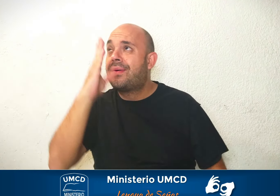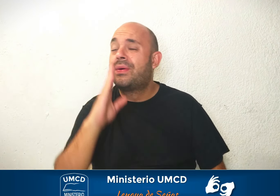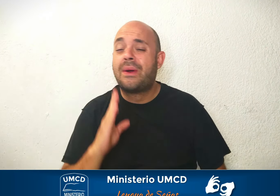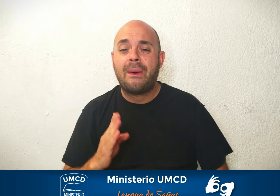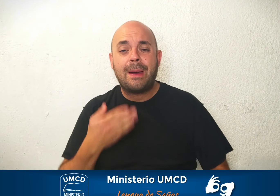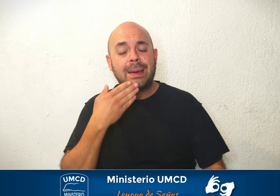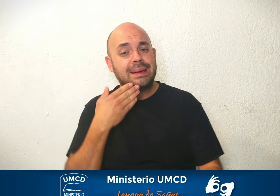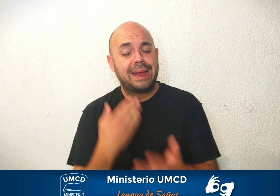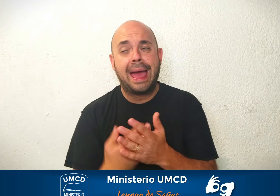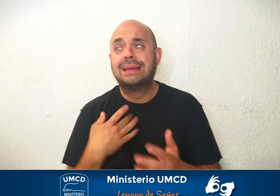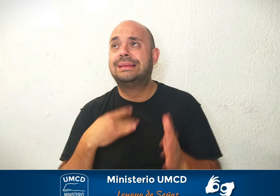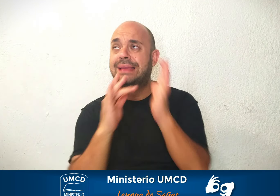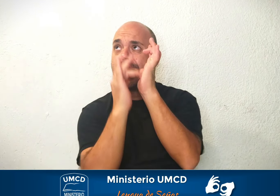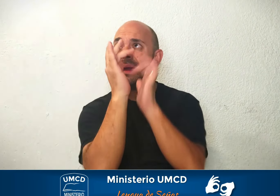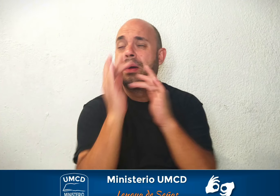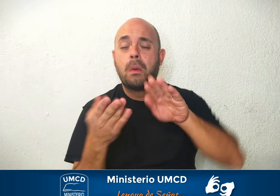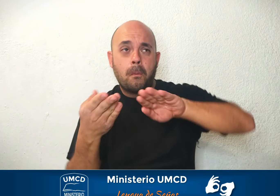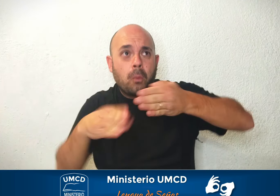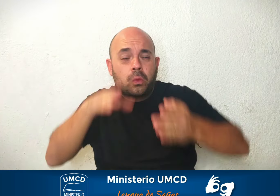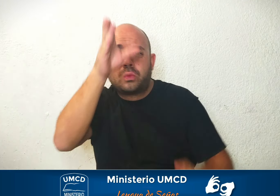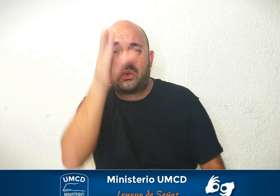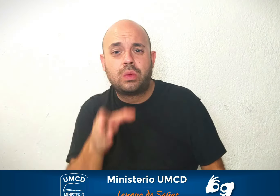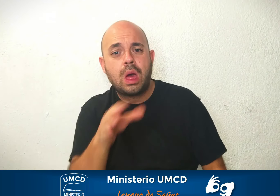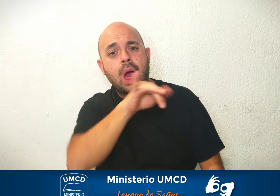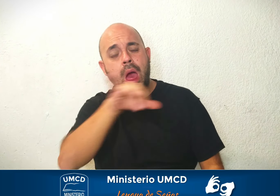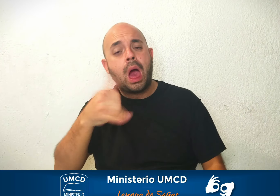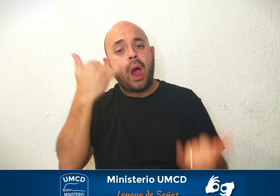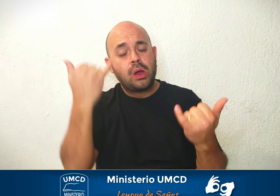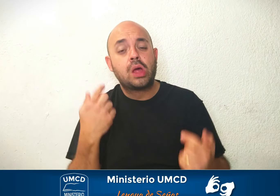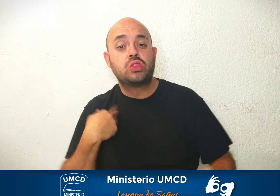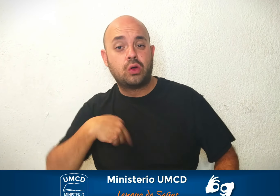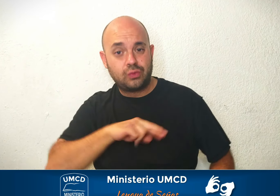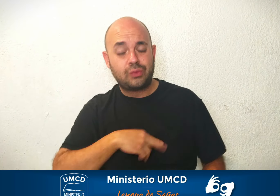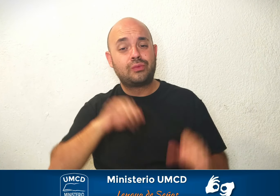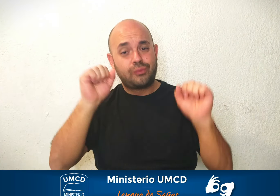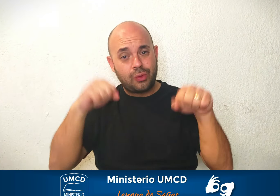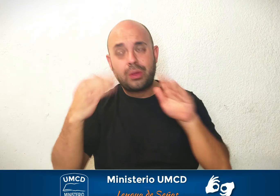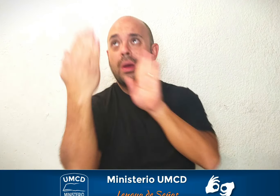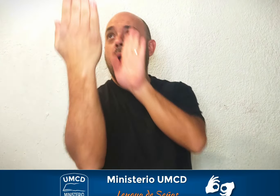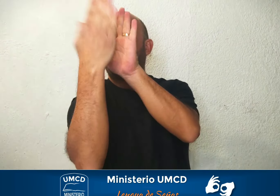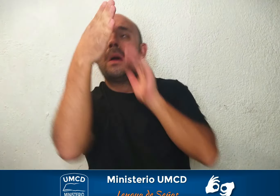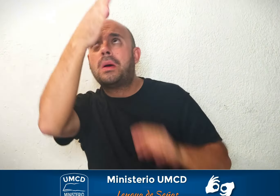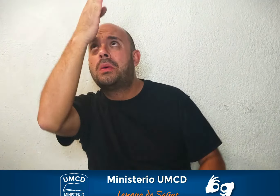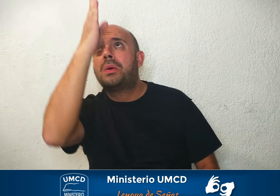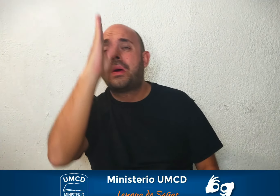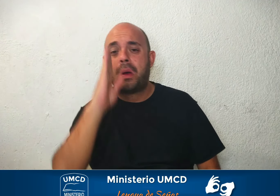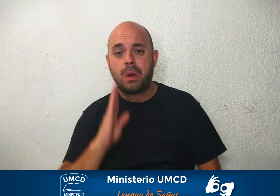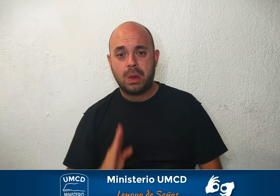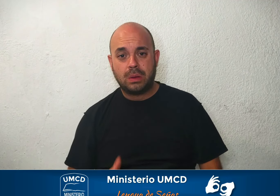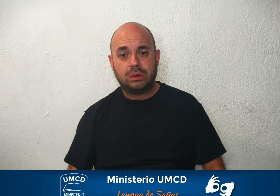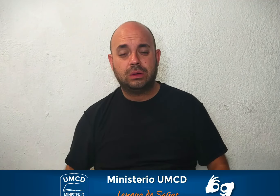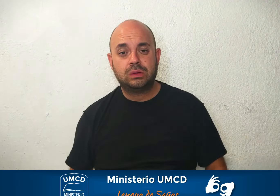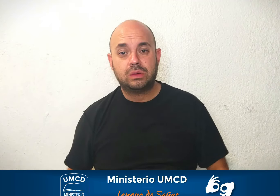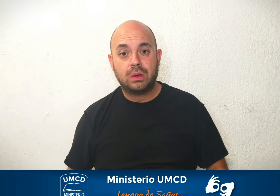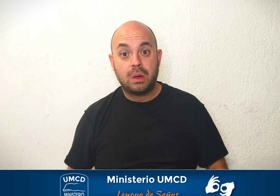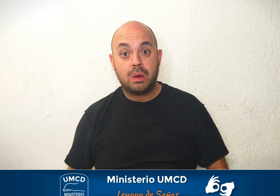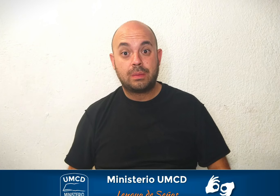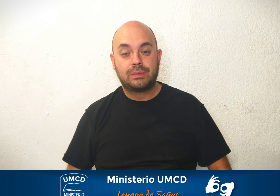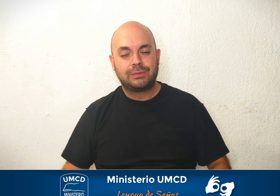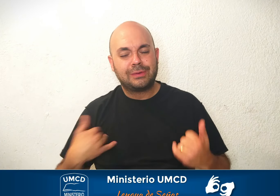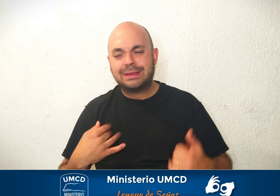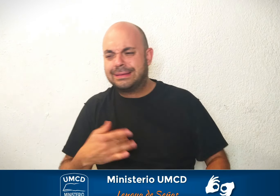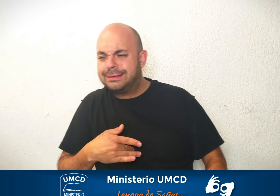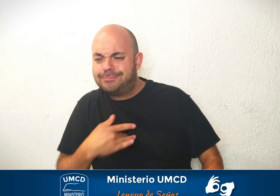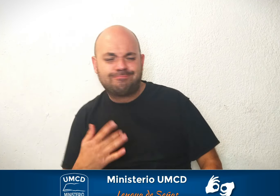estamos en donde estamos. Pero en esta carta les anima a recordar de que están completos como iglesia